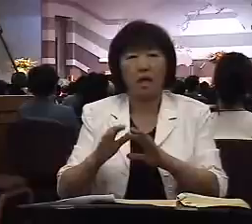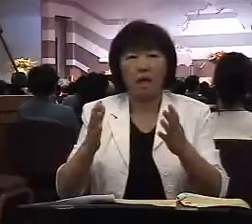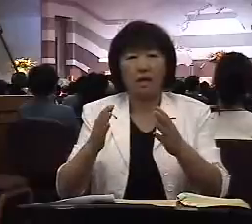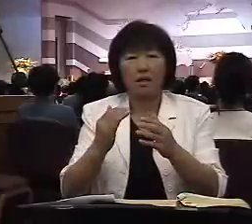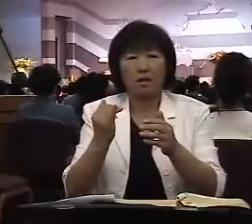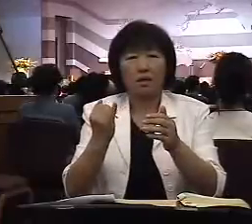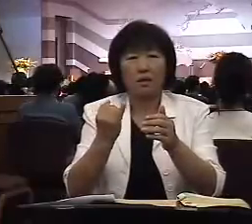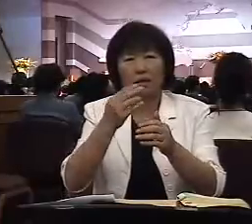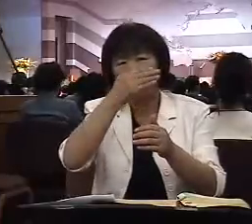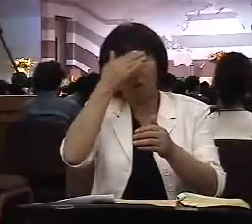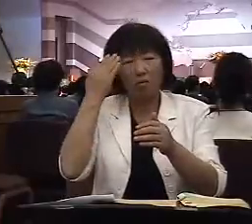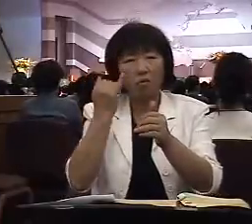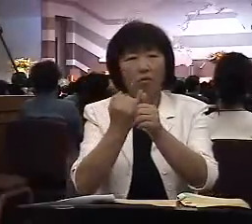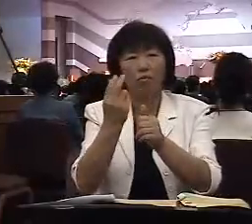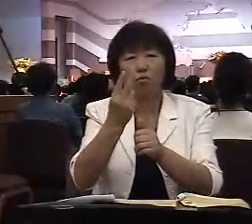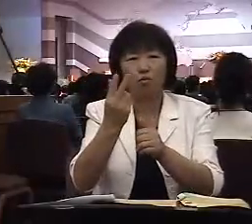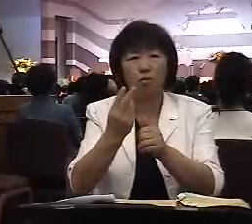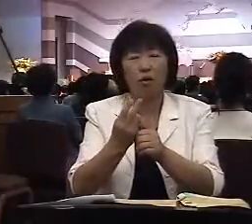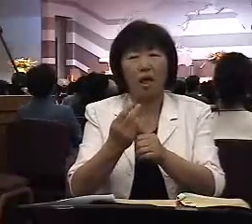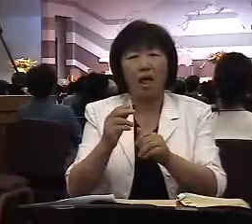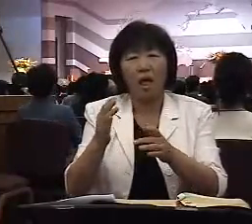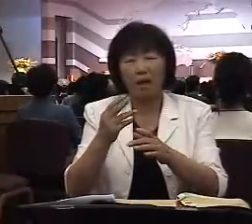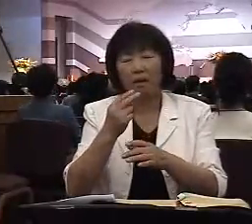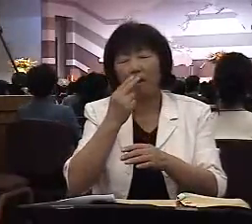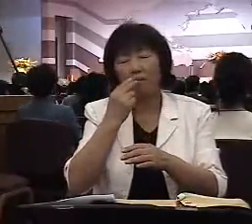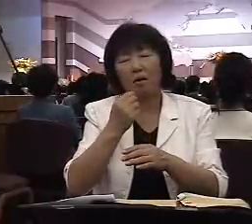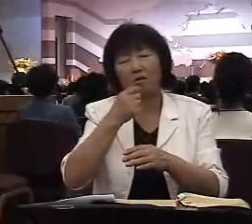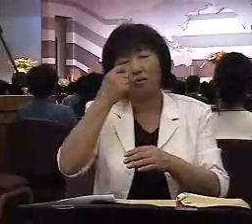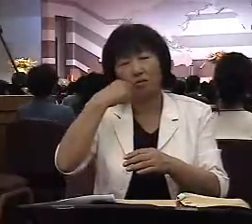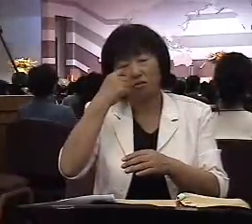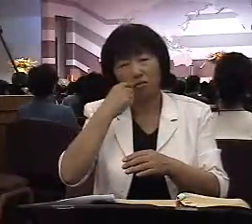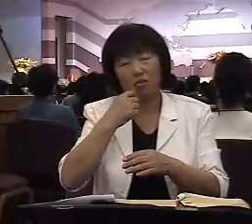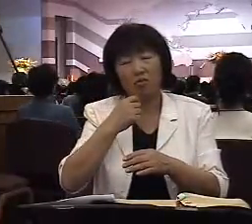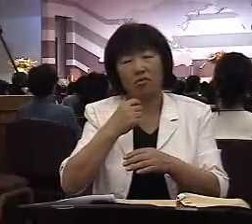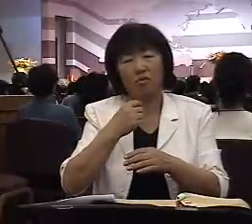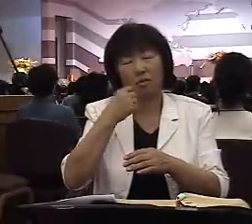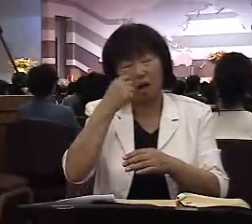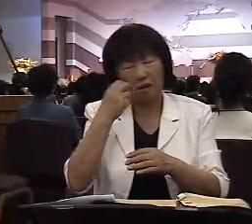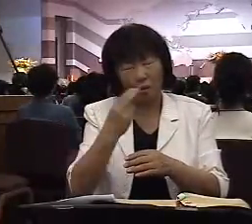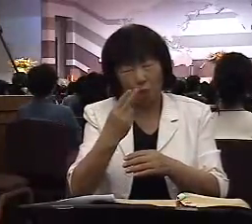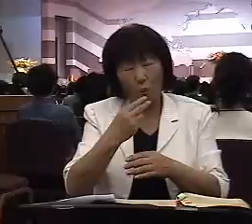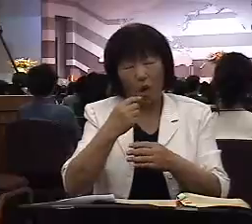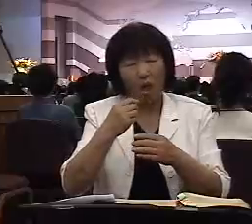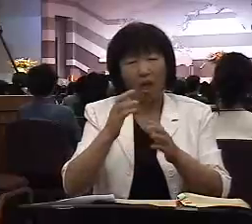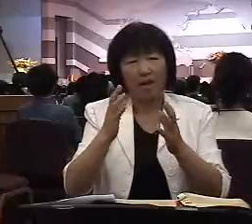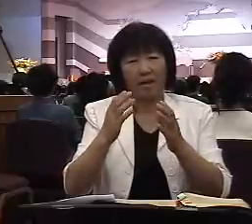젊은 부부와 함께 있는 그 아기가 자꾸 보채고 칭얼거리고 울고 그래요.